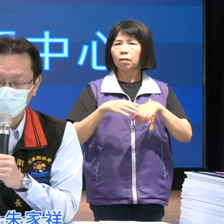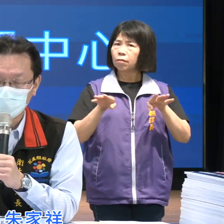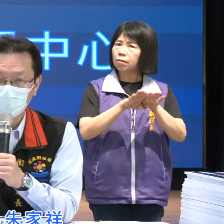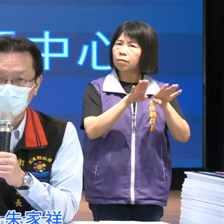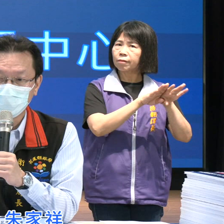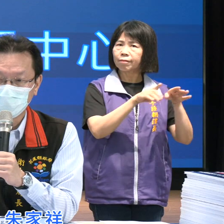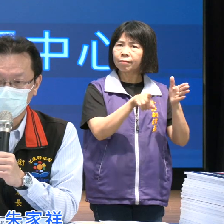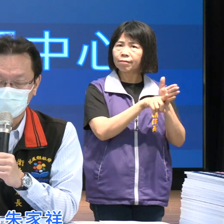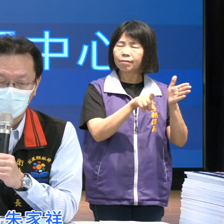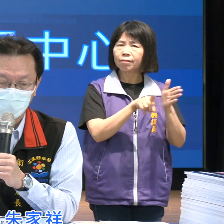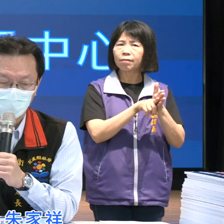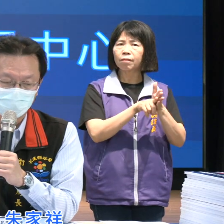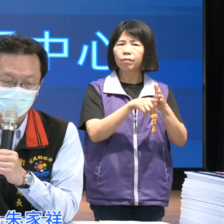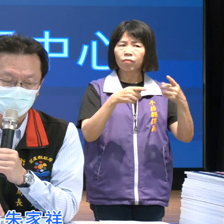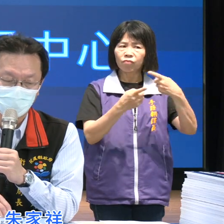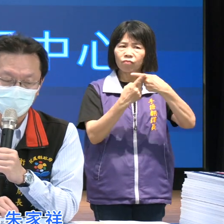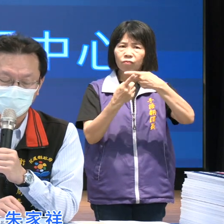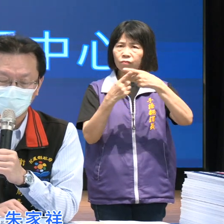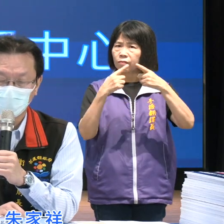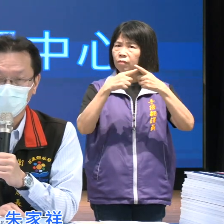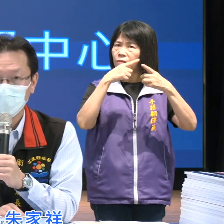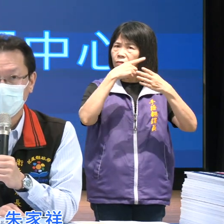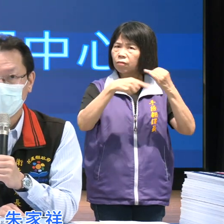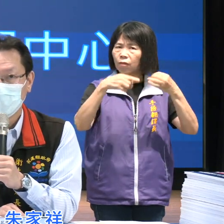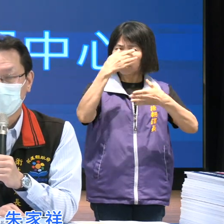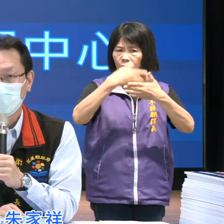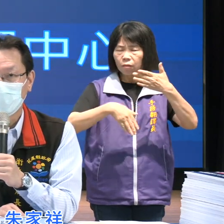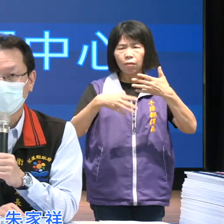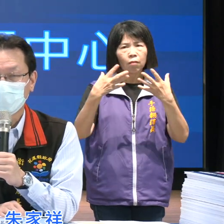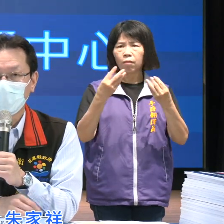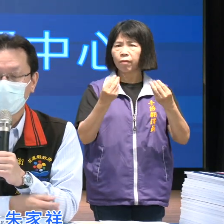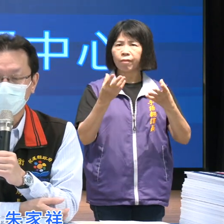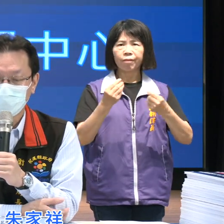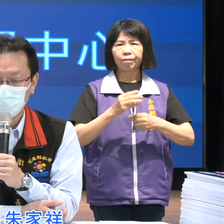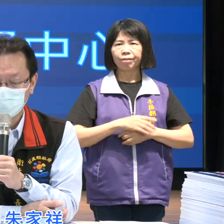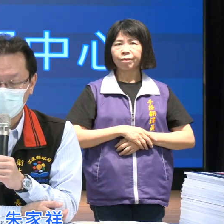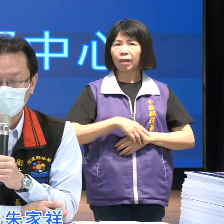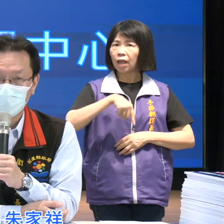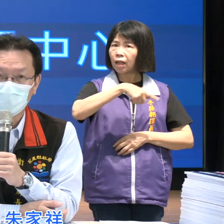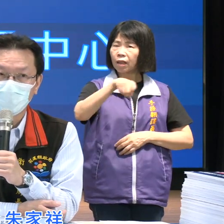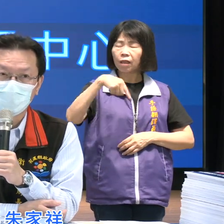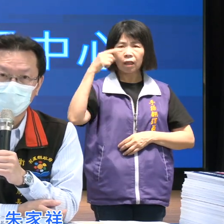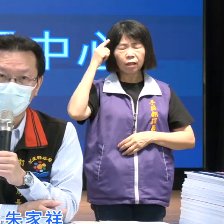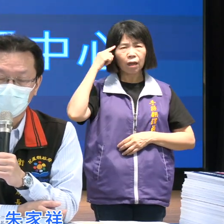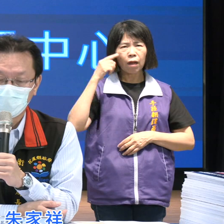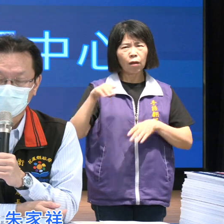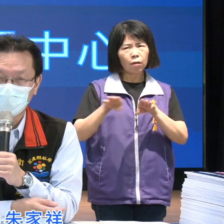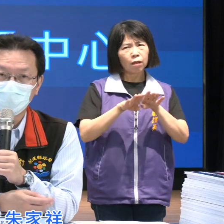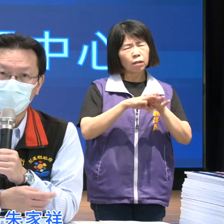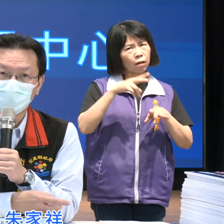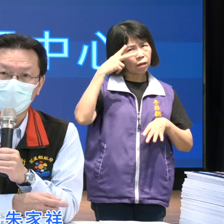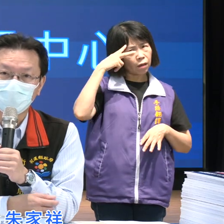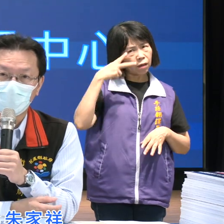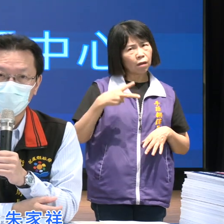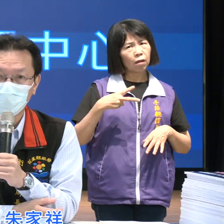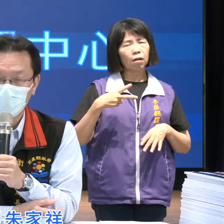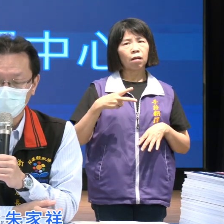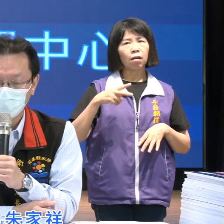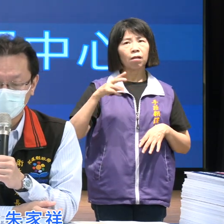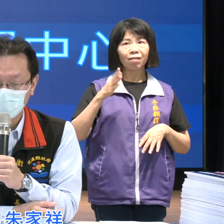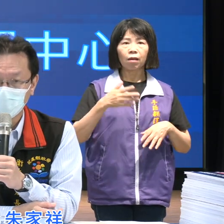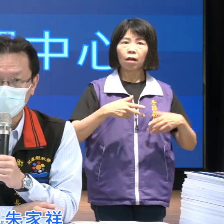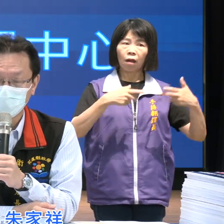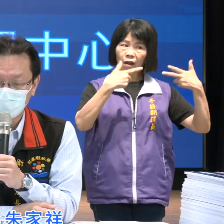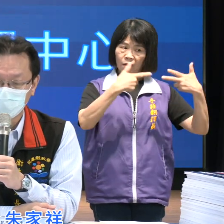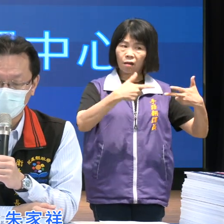期的情况之下会减少假期情况减少。那当然或许你说才放两天假，可是你要知道还有礼拜